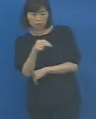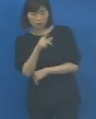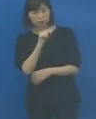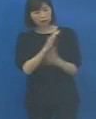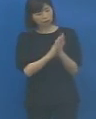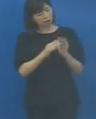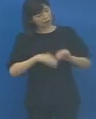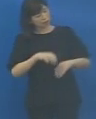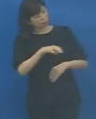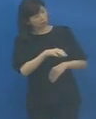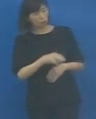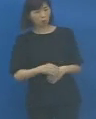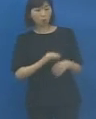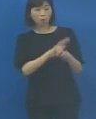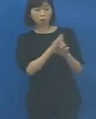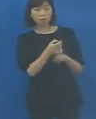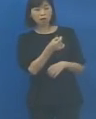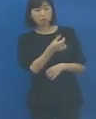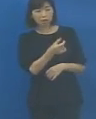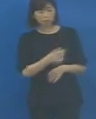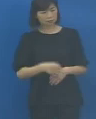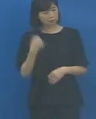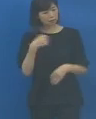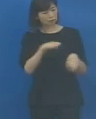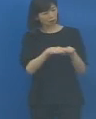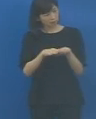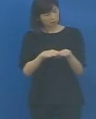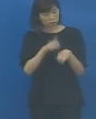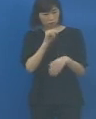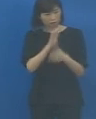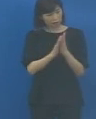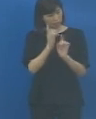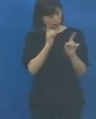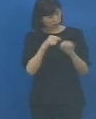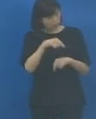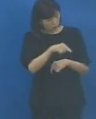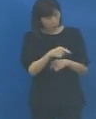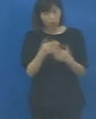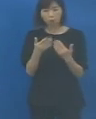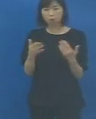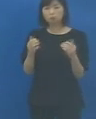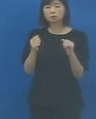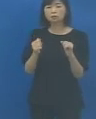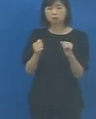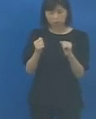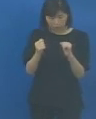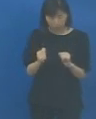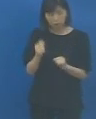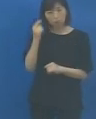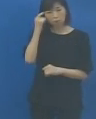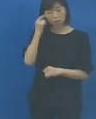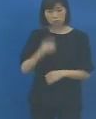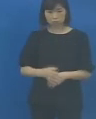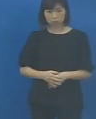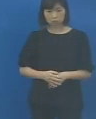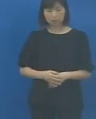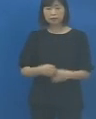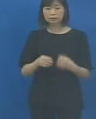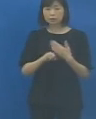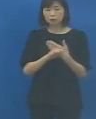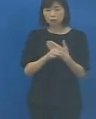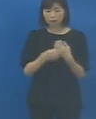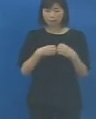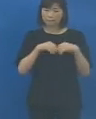特に遊びに行こうという方は多いと思うんです。そうすると自助努力ではどうしようもなくなってしまって、あとはその例えばまん延防